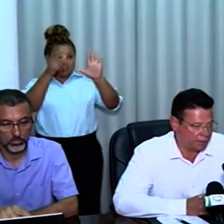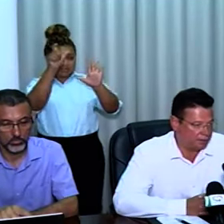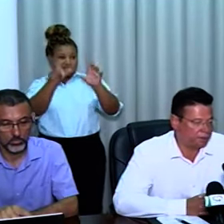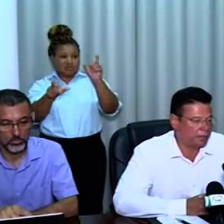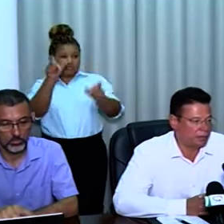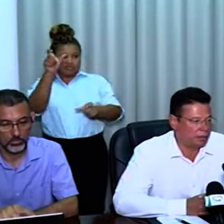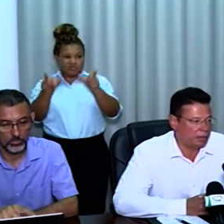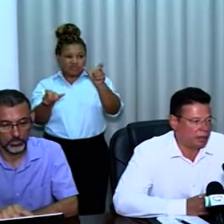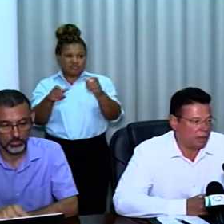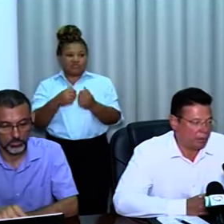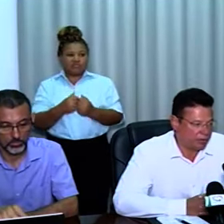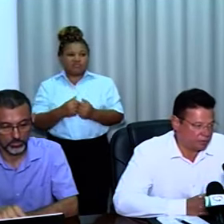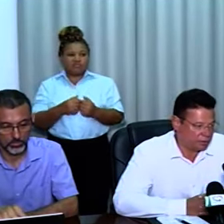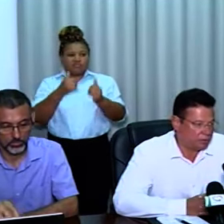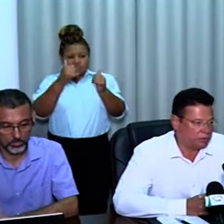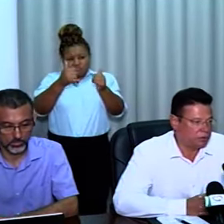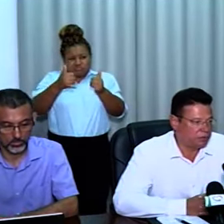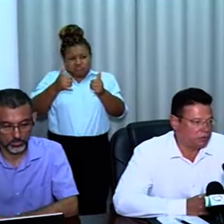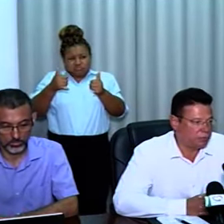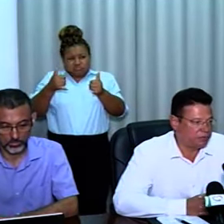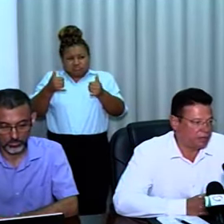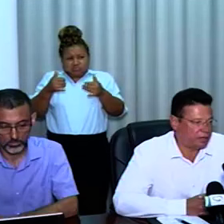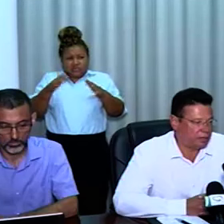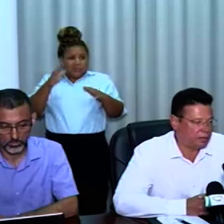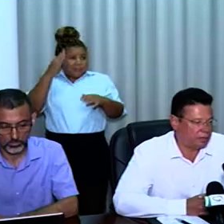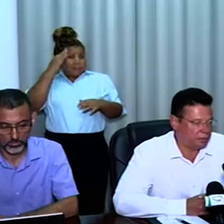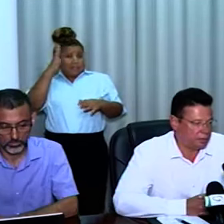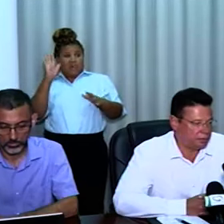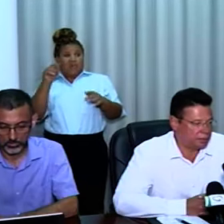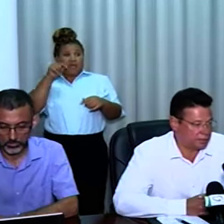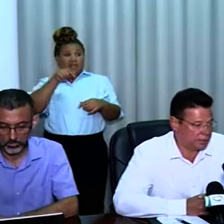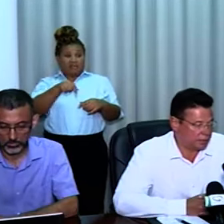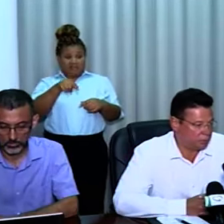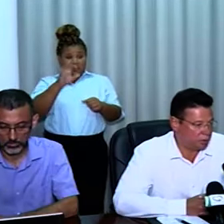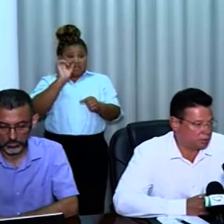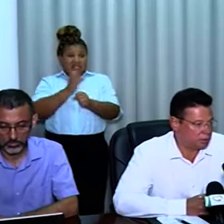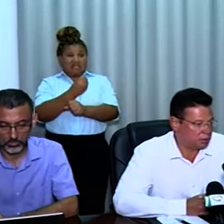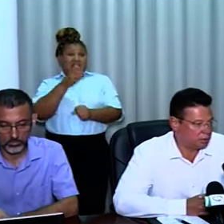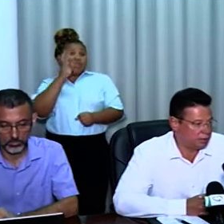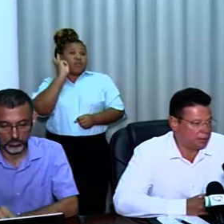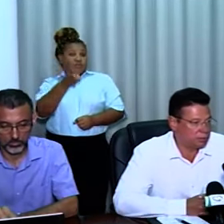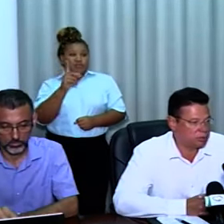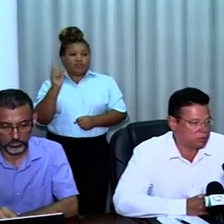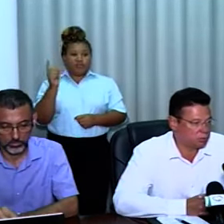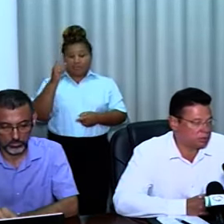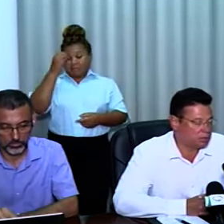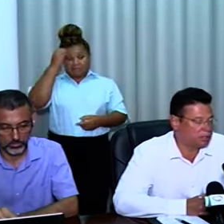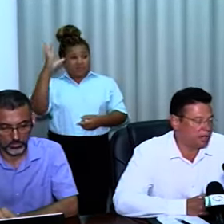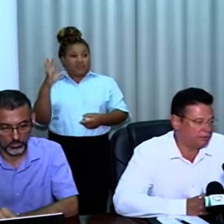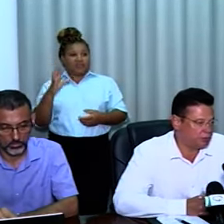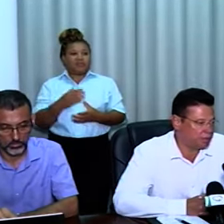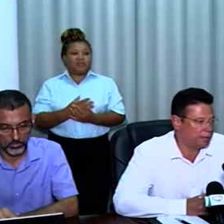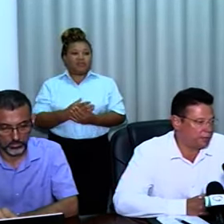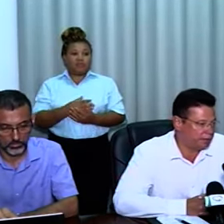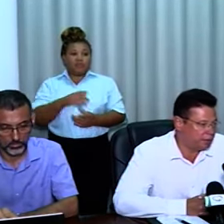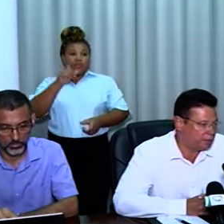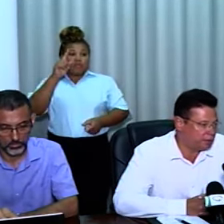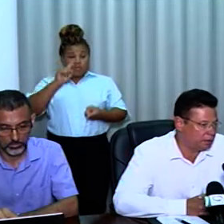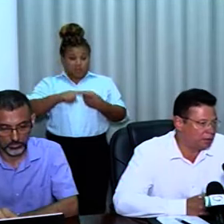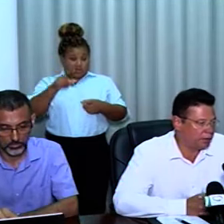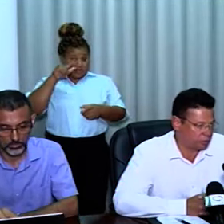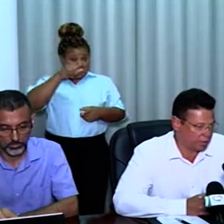bas. However, nous peut faire le nécessaire pour que les autres ti moun qui dans avion qui